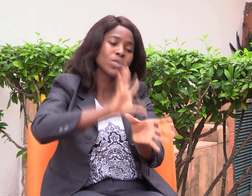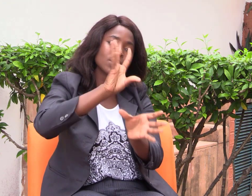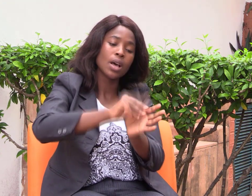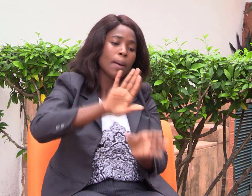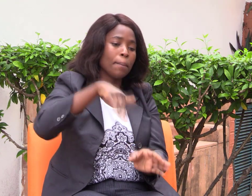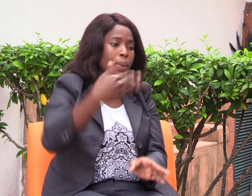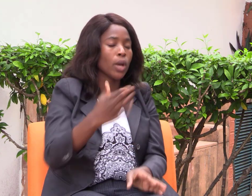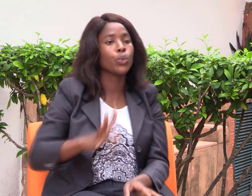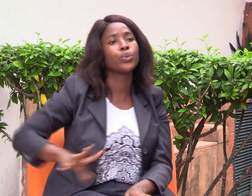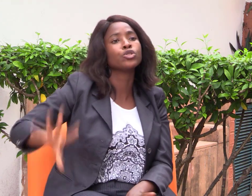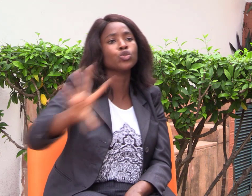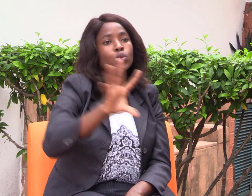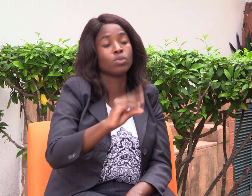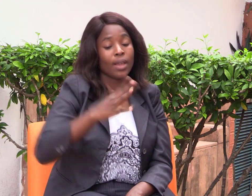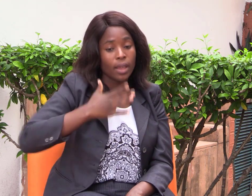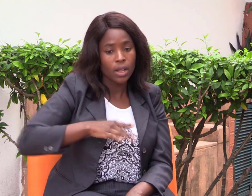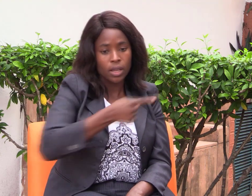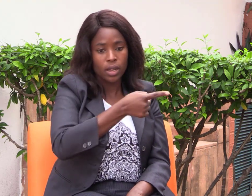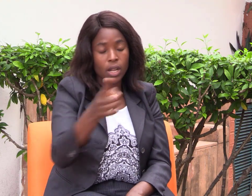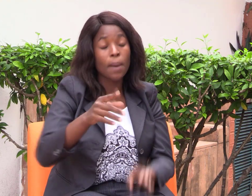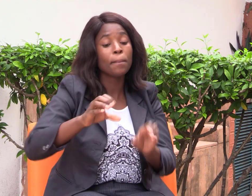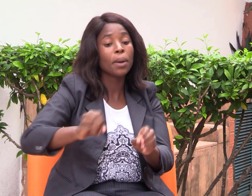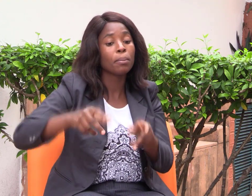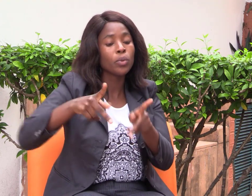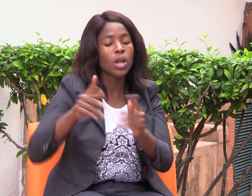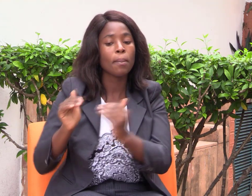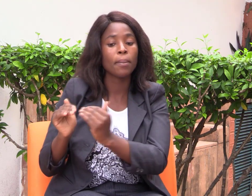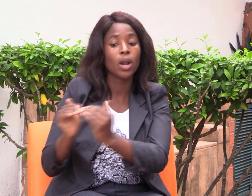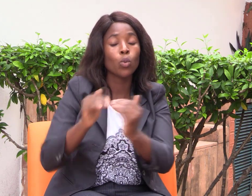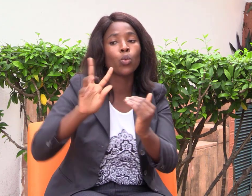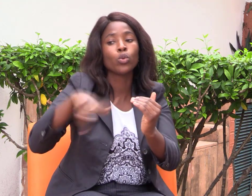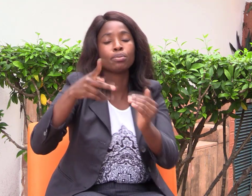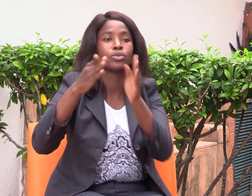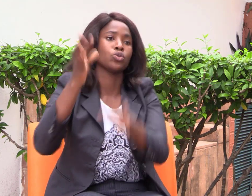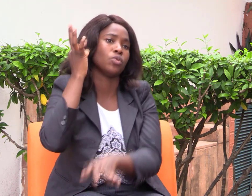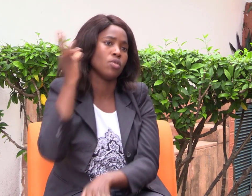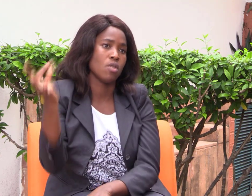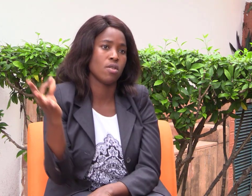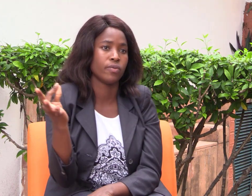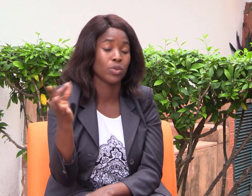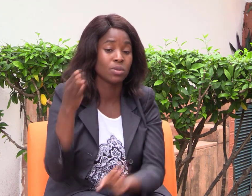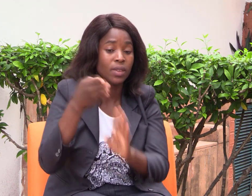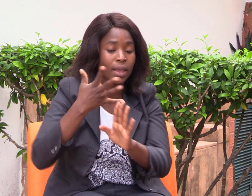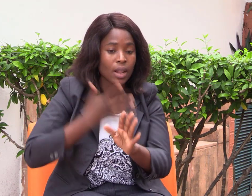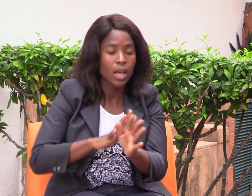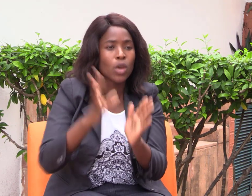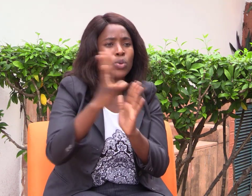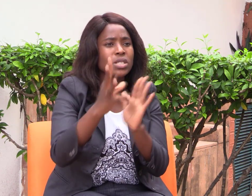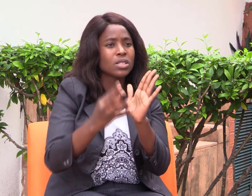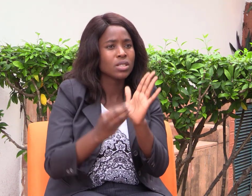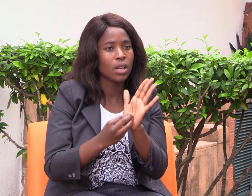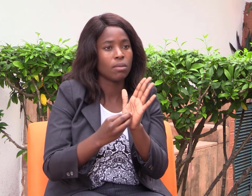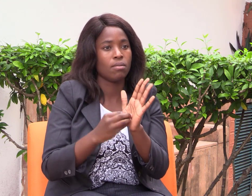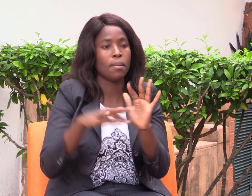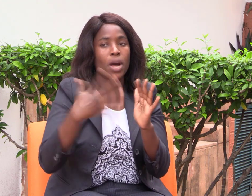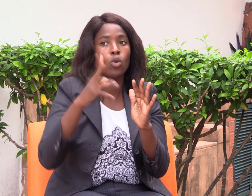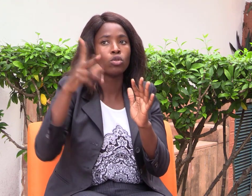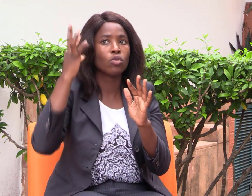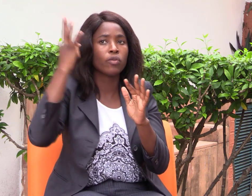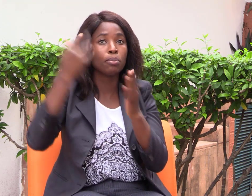Não, isso é algo no geral. Devemos trazer e dar oportunidade a essas mulheres, como as outras